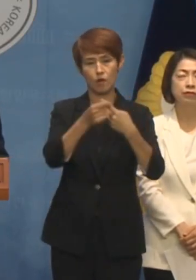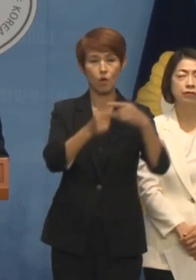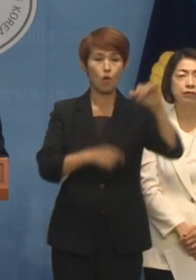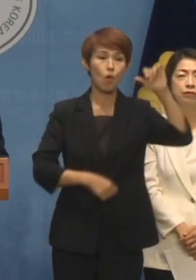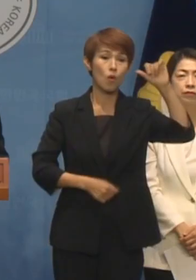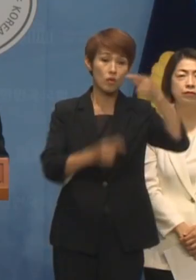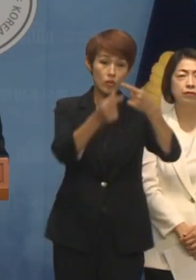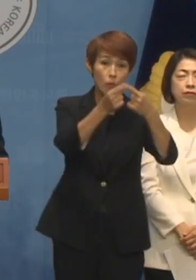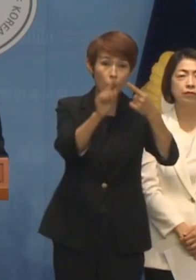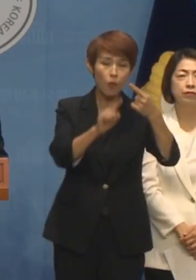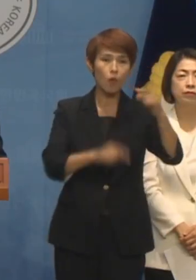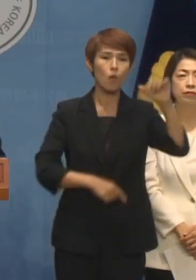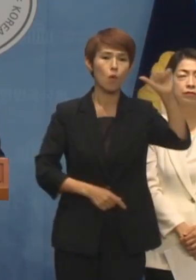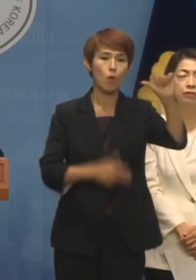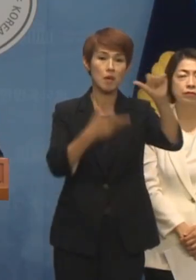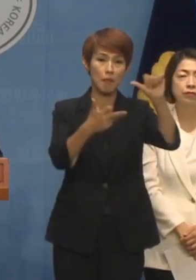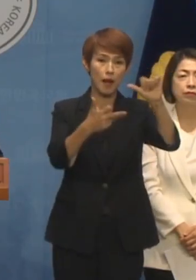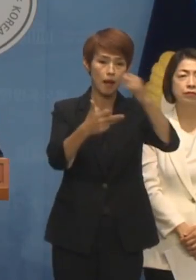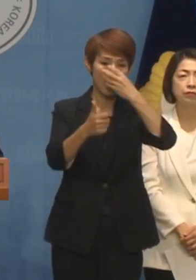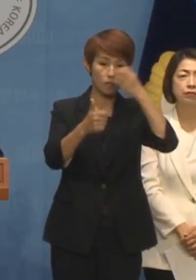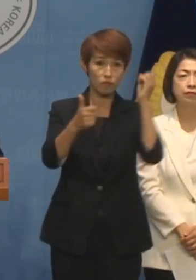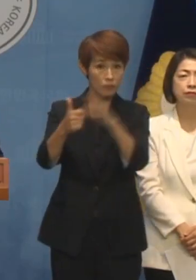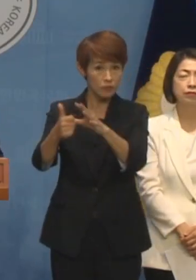5.18을 폄훼한다.